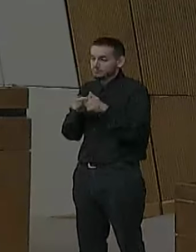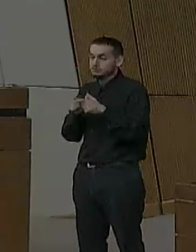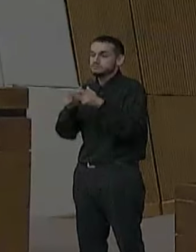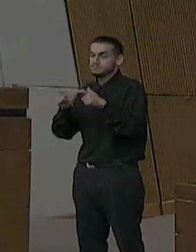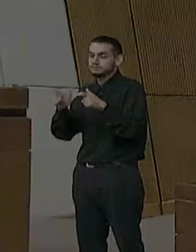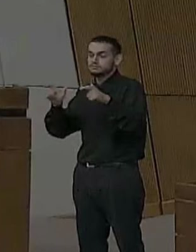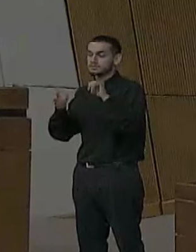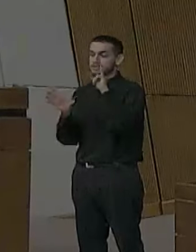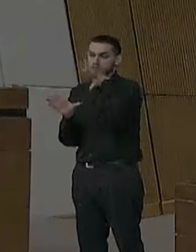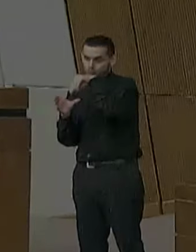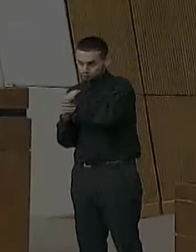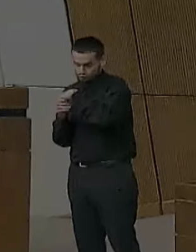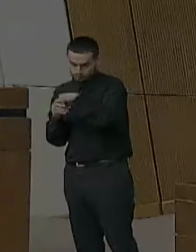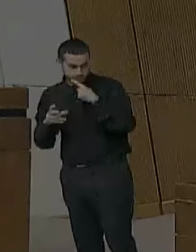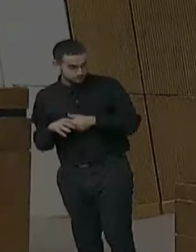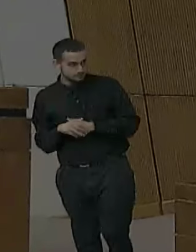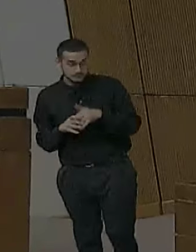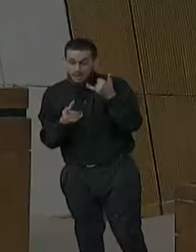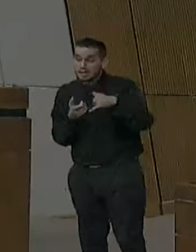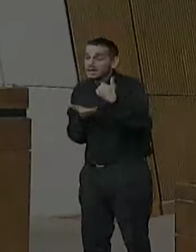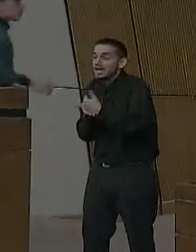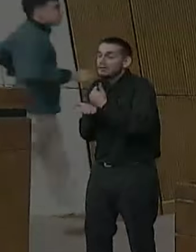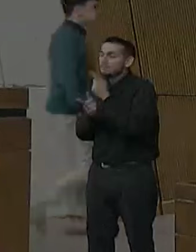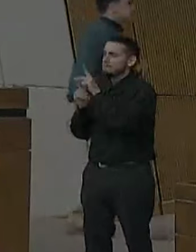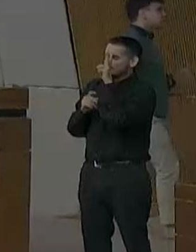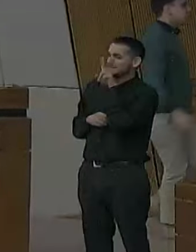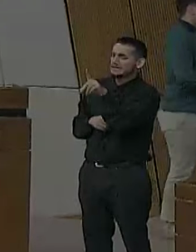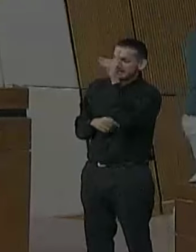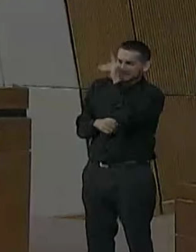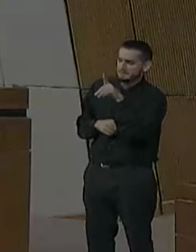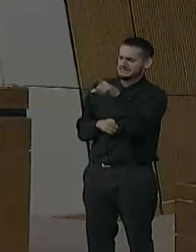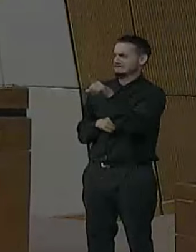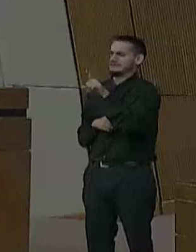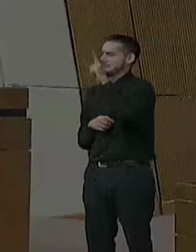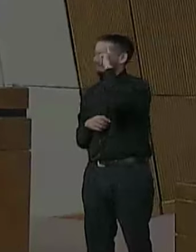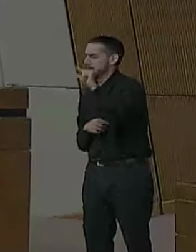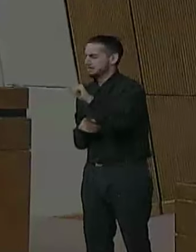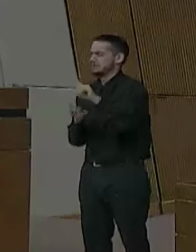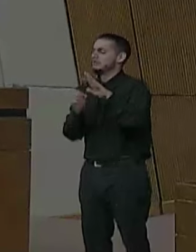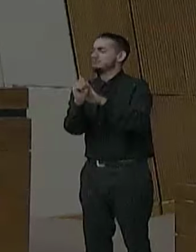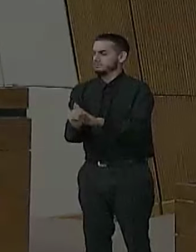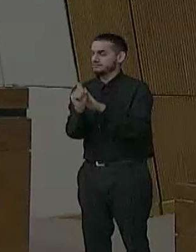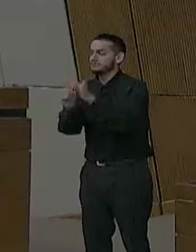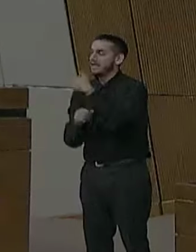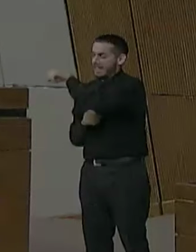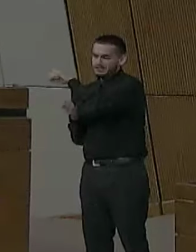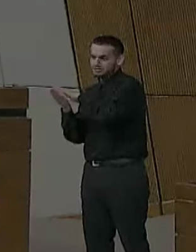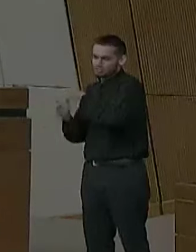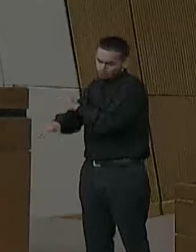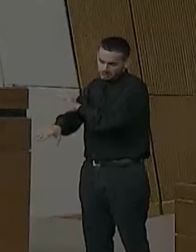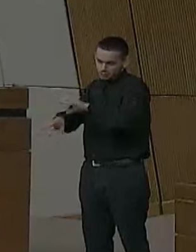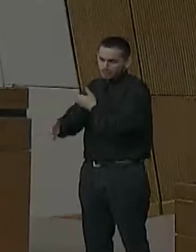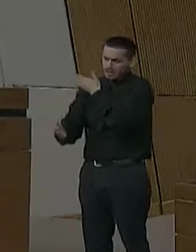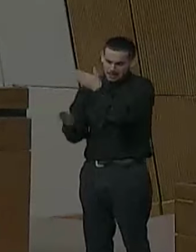se fomente esta inclusión y que a la vez nos ayuda a eliminar esos prejuicios y estereotipos que encontramos en el entorno laboral. Muy